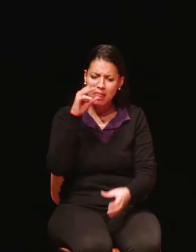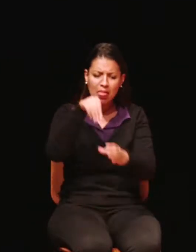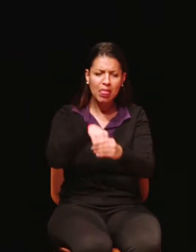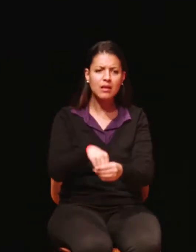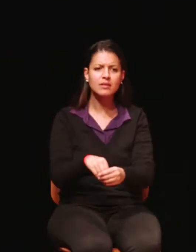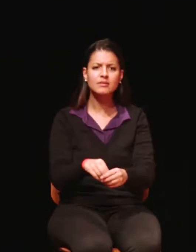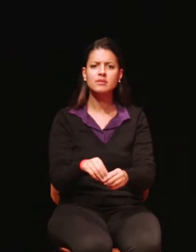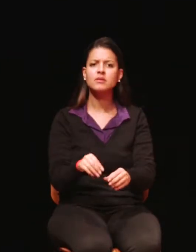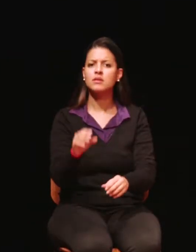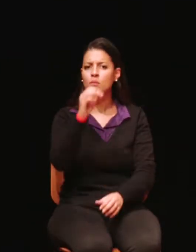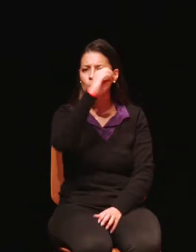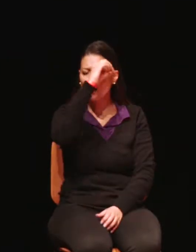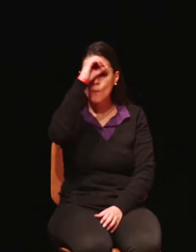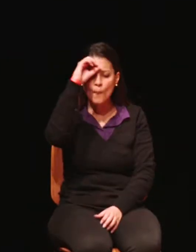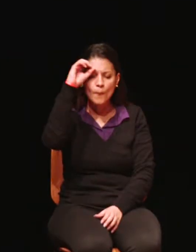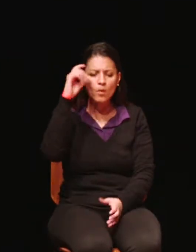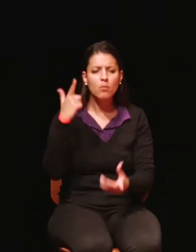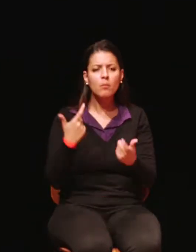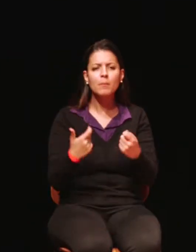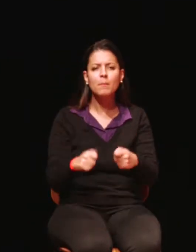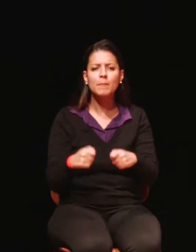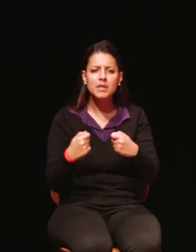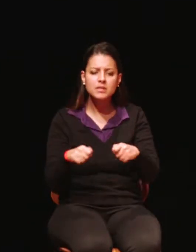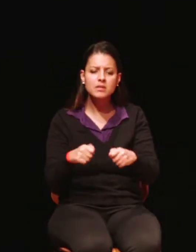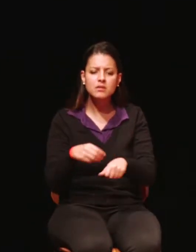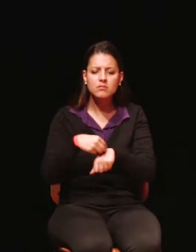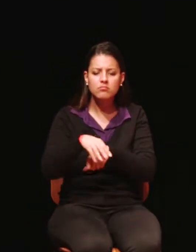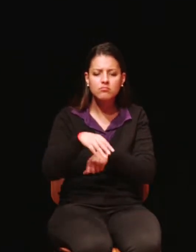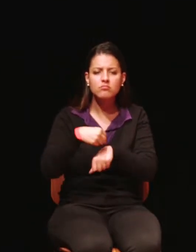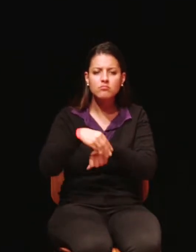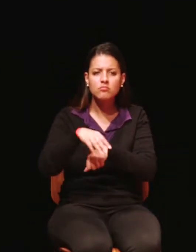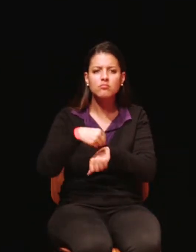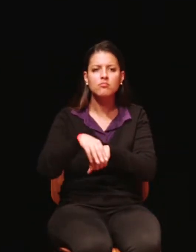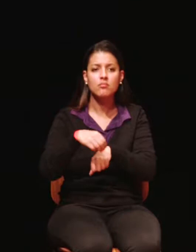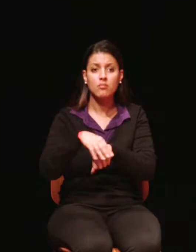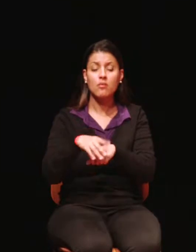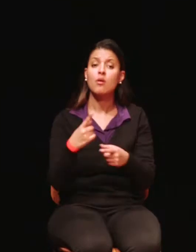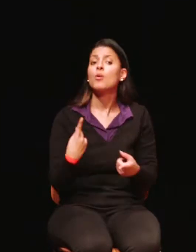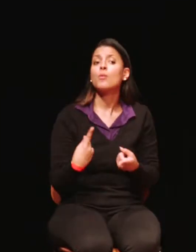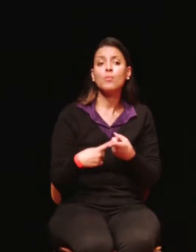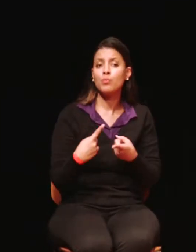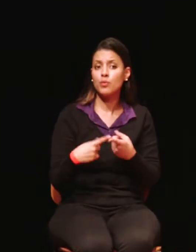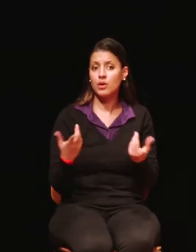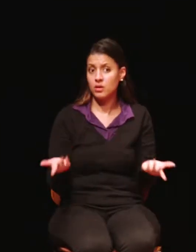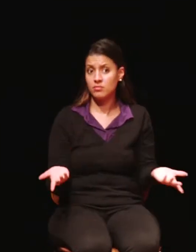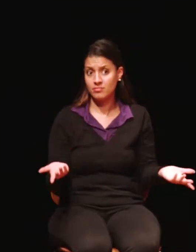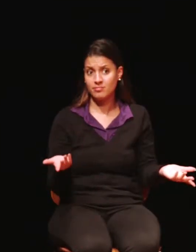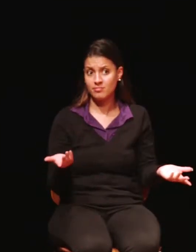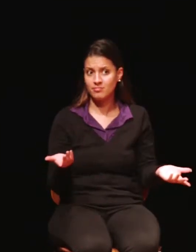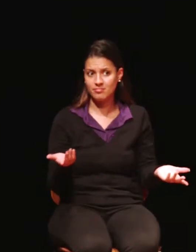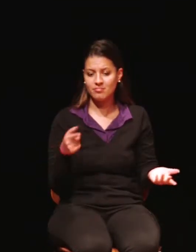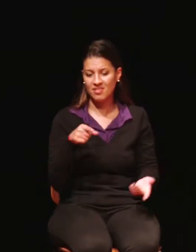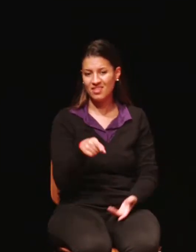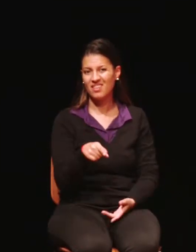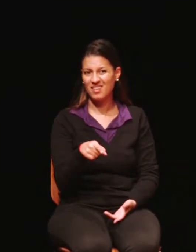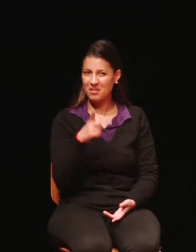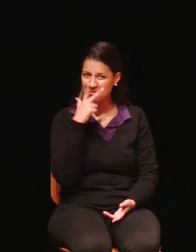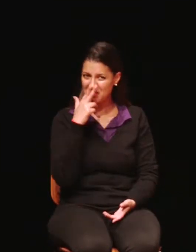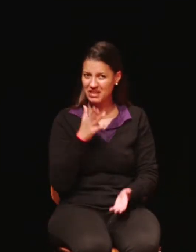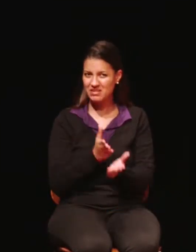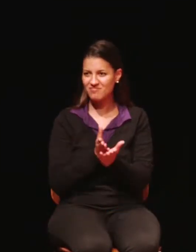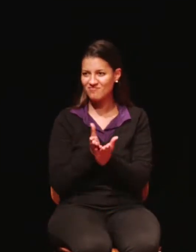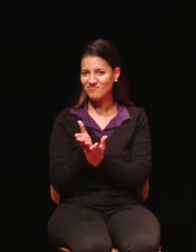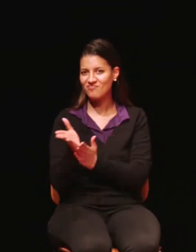vazio, um ser que precisa ser moldado, até mesmo porque a única tendência delas seria para o mal,